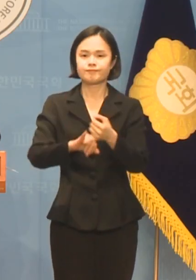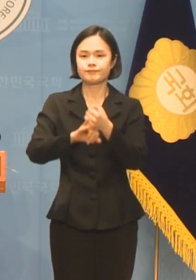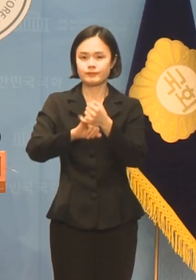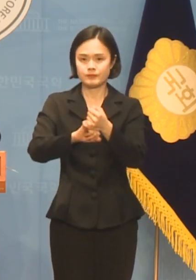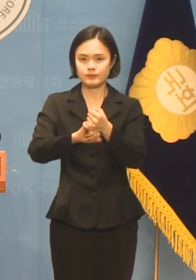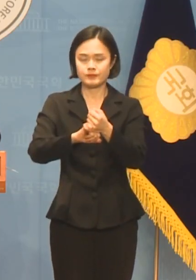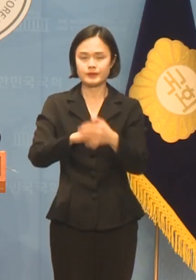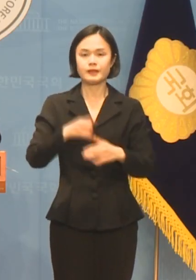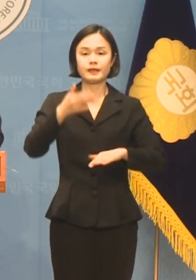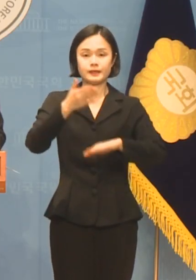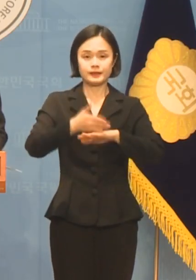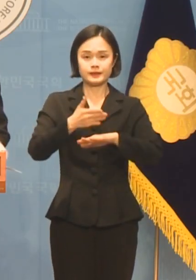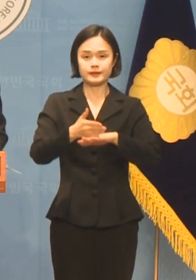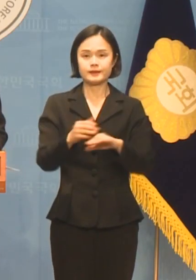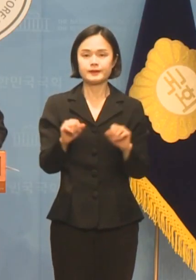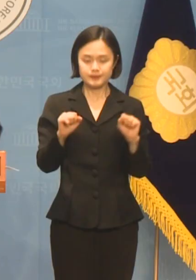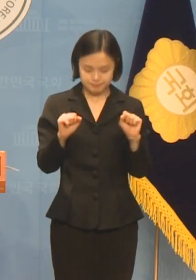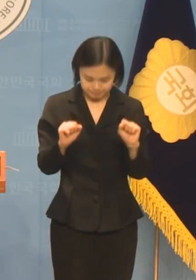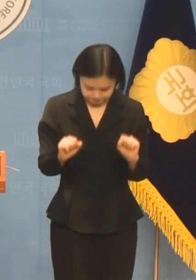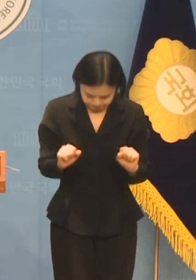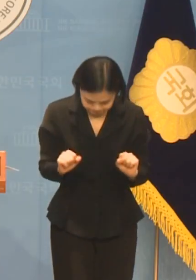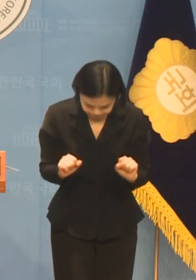않겠습니다. 감사합니다.